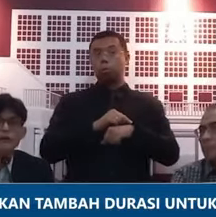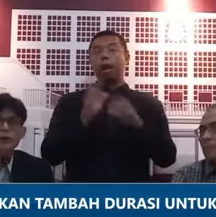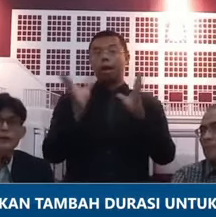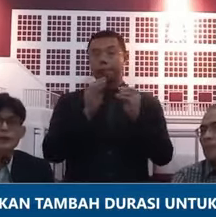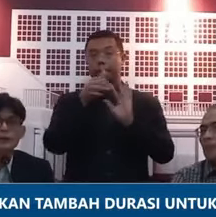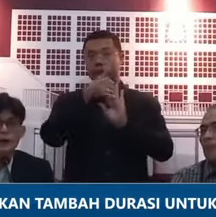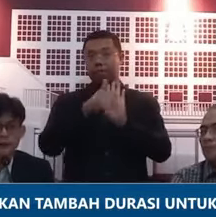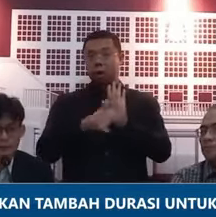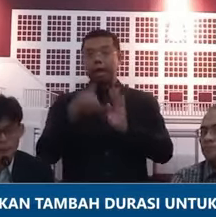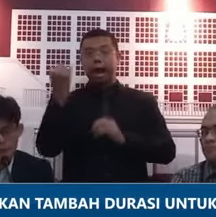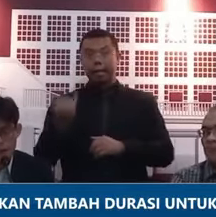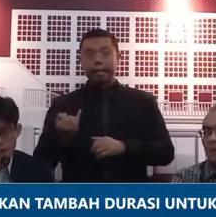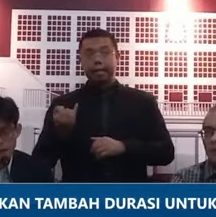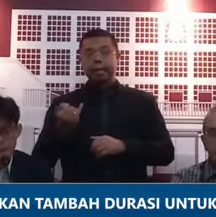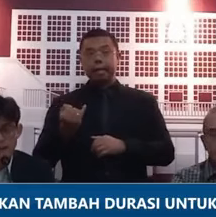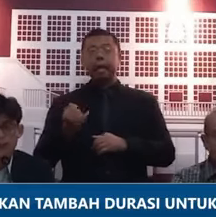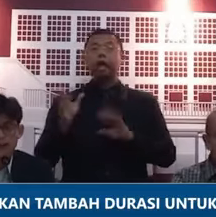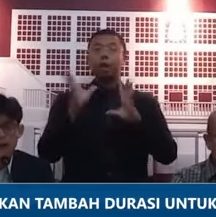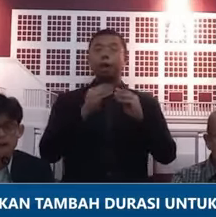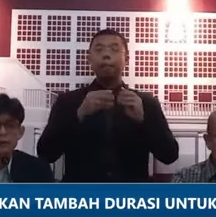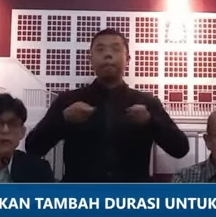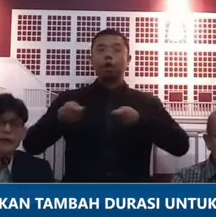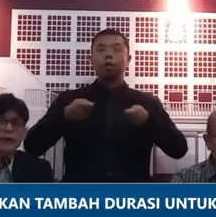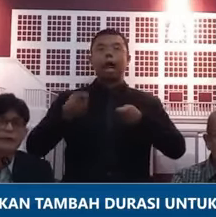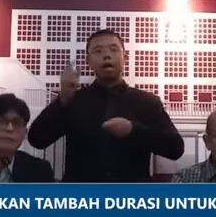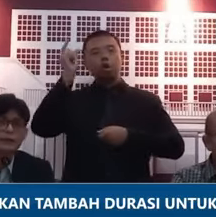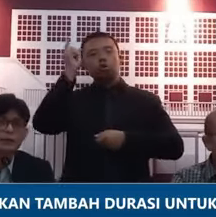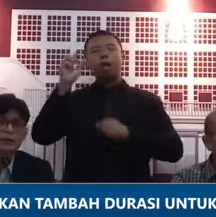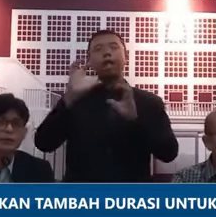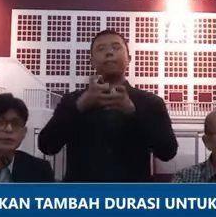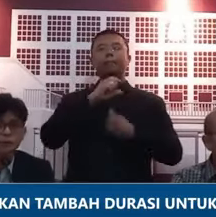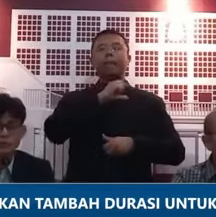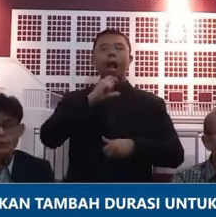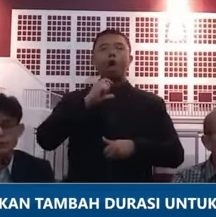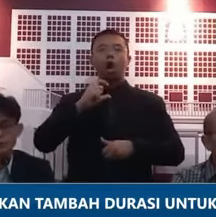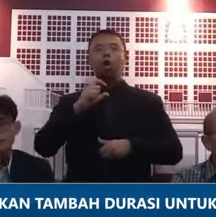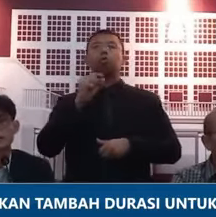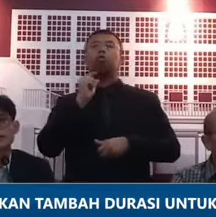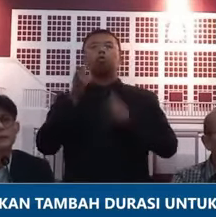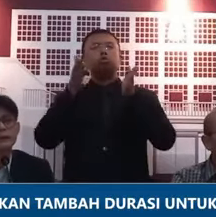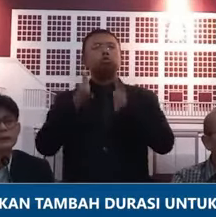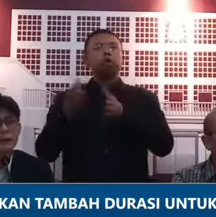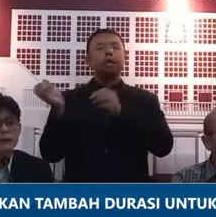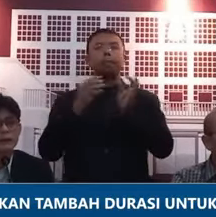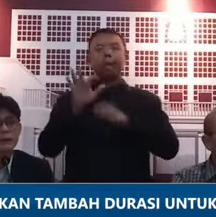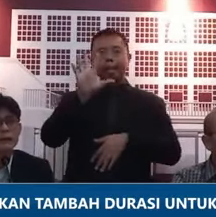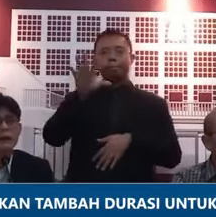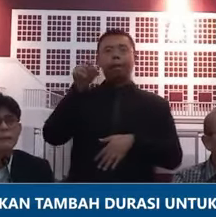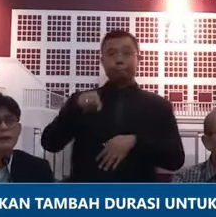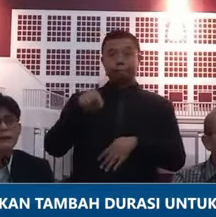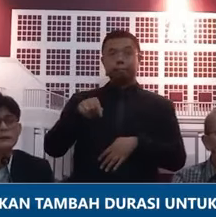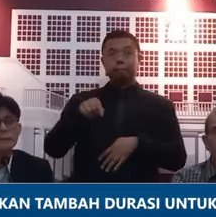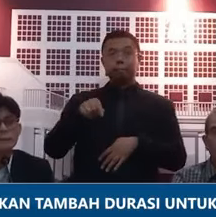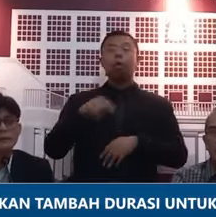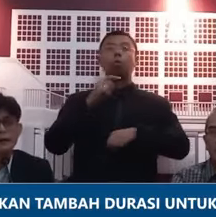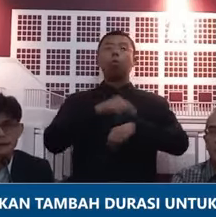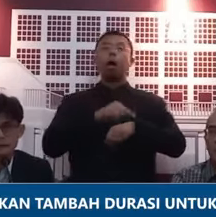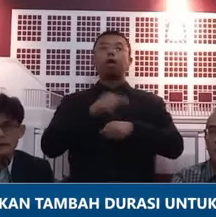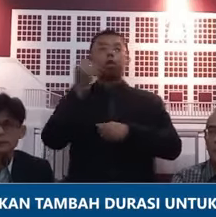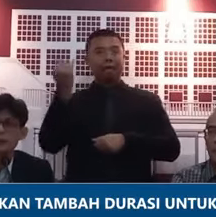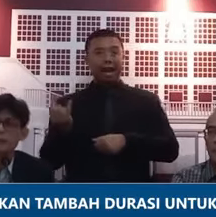selama 2 menit dianggap belum cukup untuk meyakinkan pemilih. Terlebih, ini merupakan debat terakhir yang menentukan sikap para pemilih.